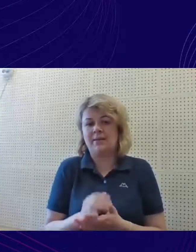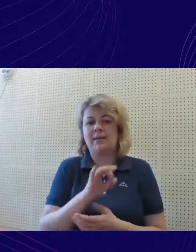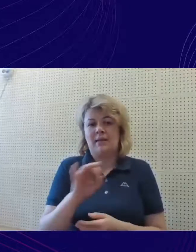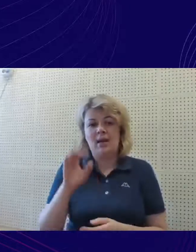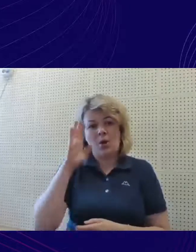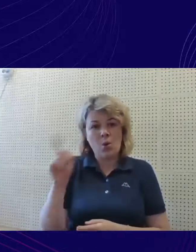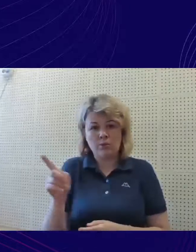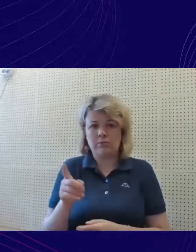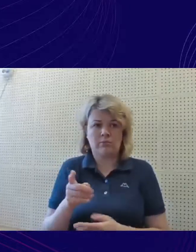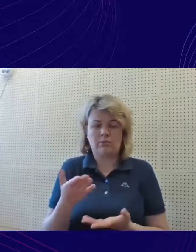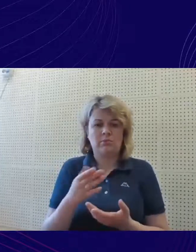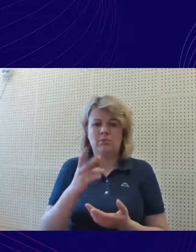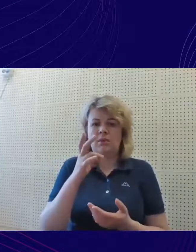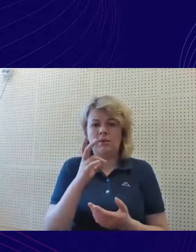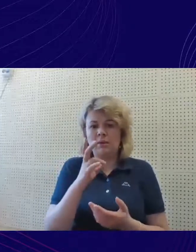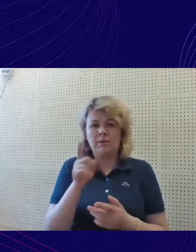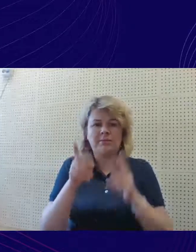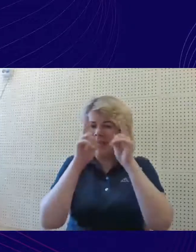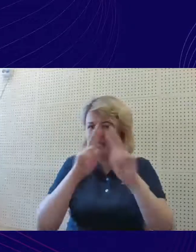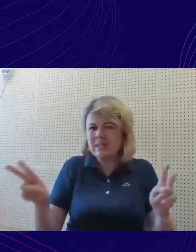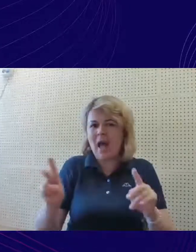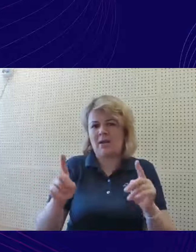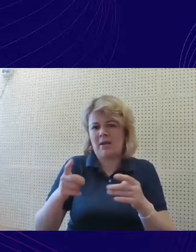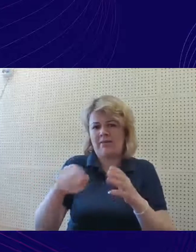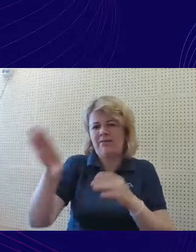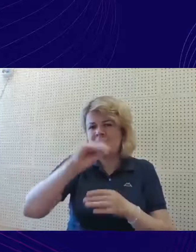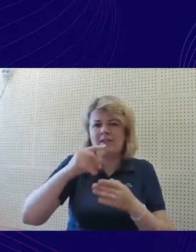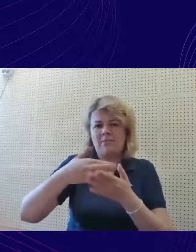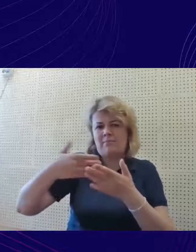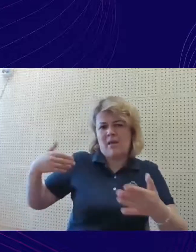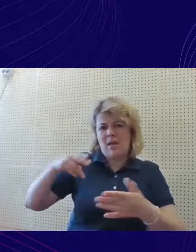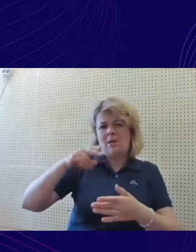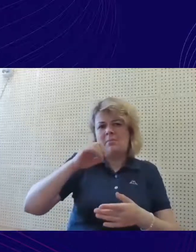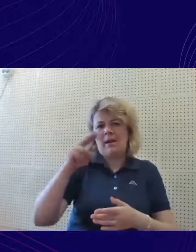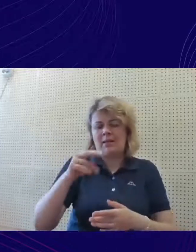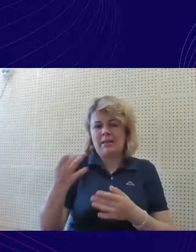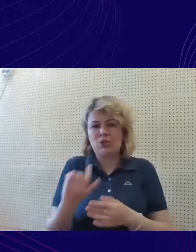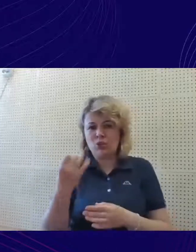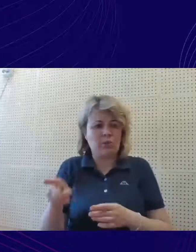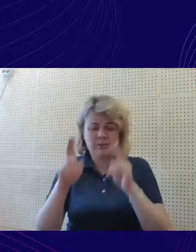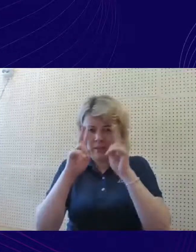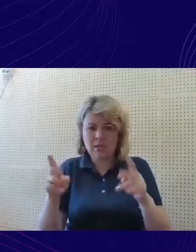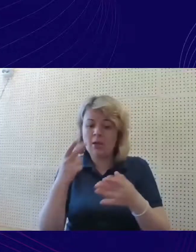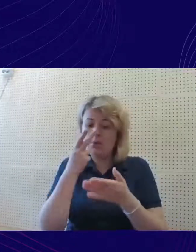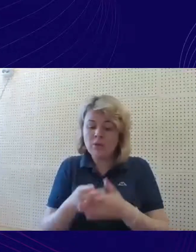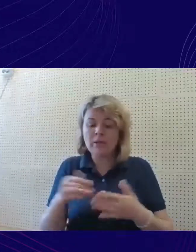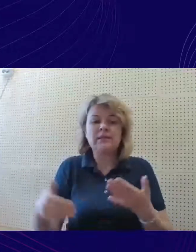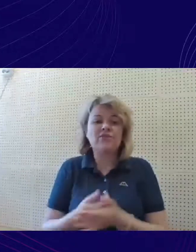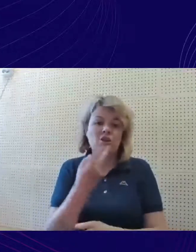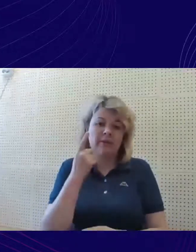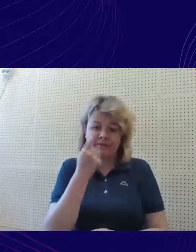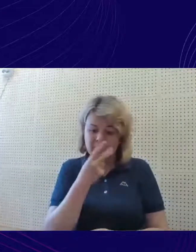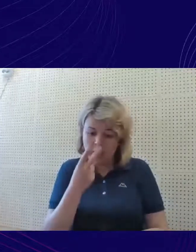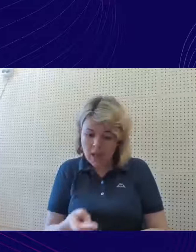не зашоренный ни на каких предысториях, смотрит свежим взглядом на набор вот